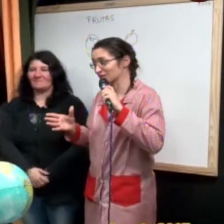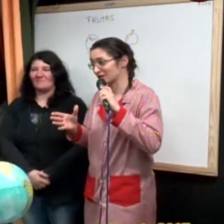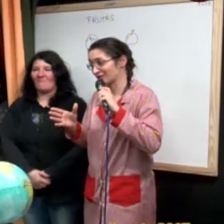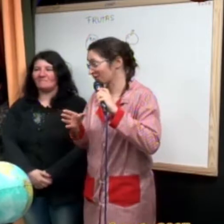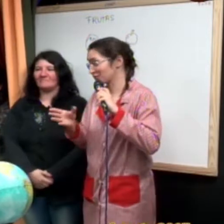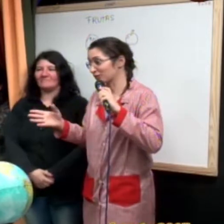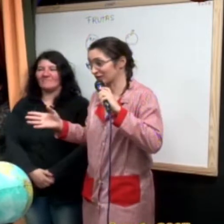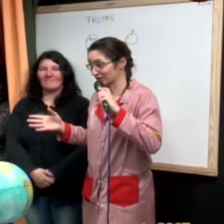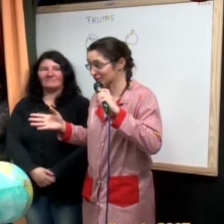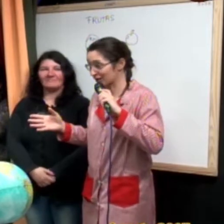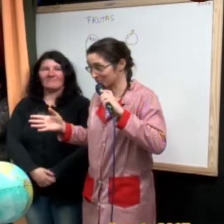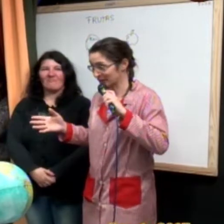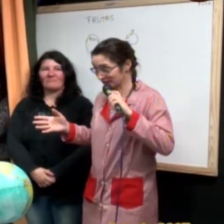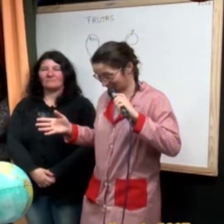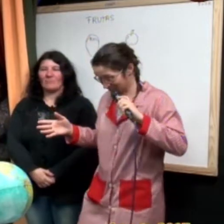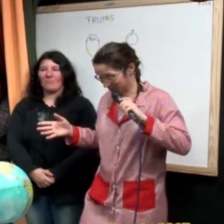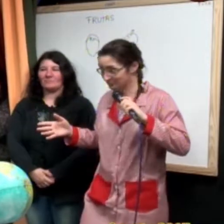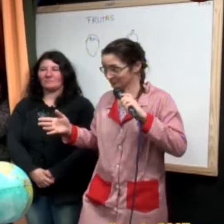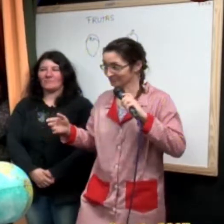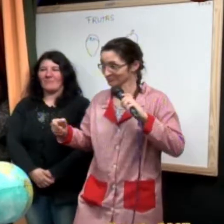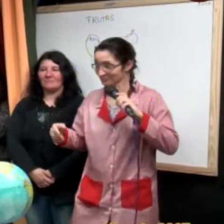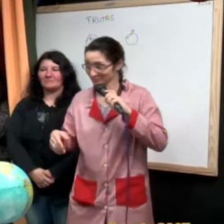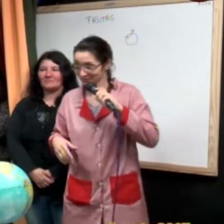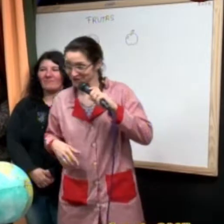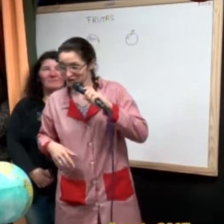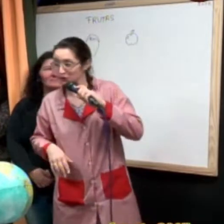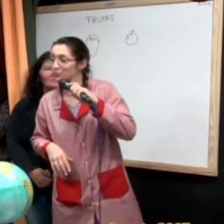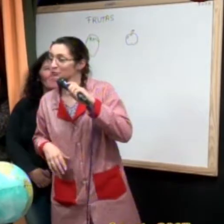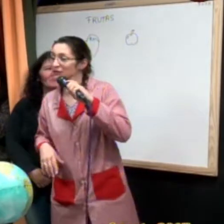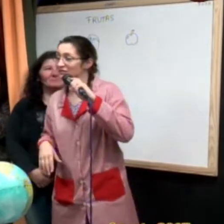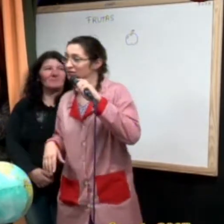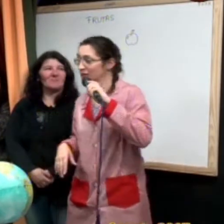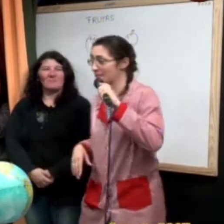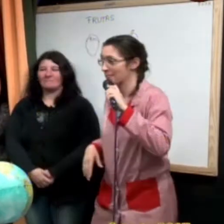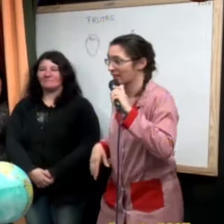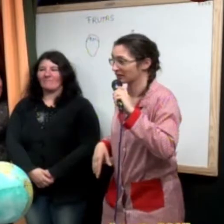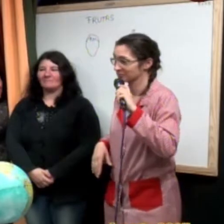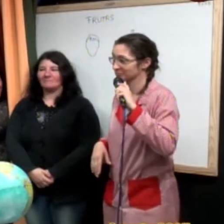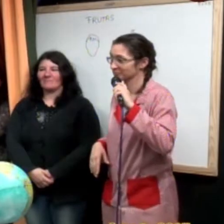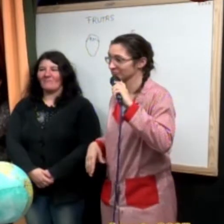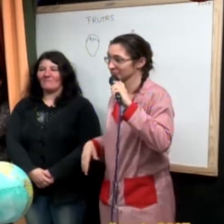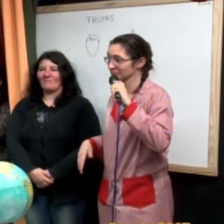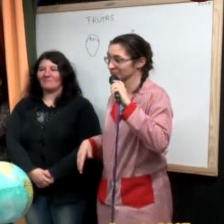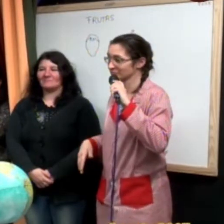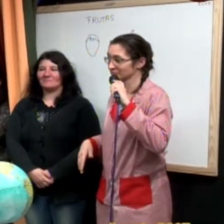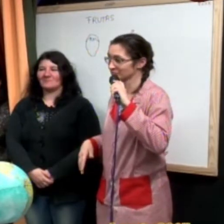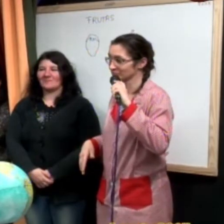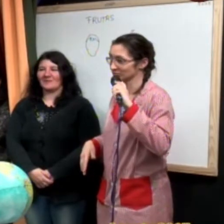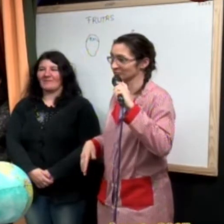no te va a contratar nunca Compañía del Este No Tengo libreta profesional Pero si sentaste acá, Laure Y no me dijiste Qué es lo que voy a hacer Soy choferi ¿Por dónde